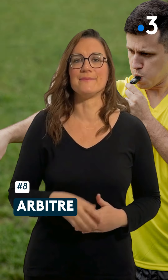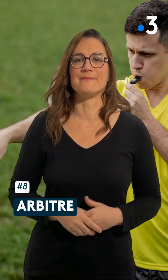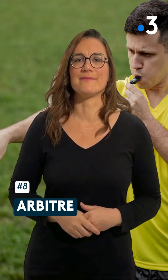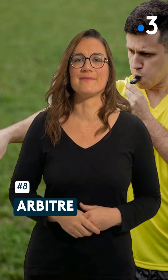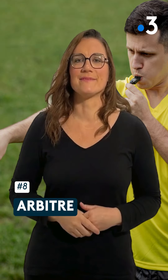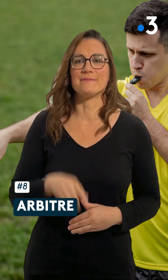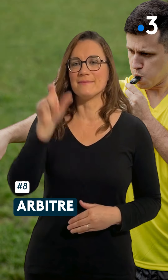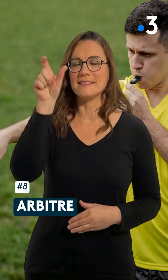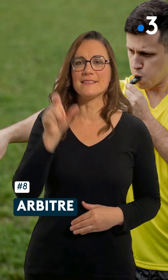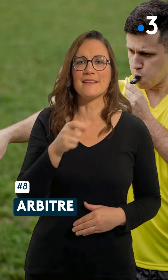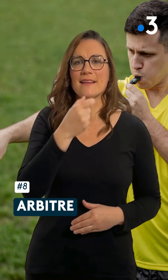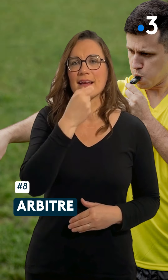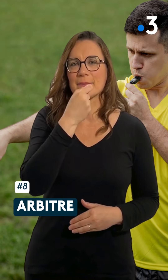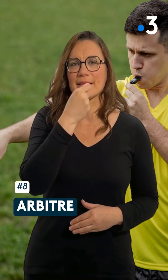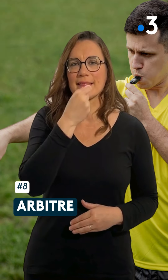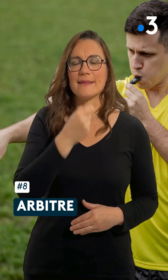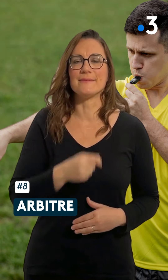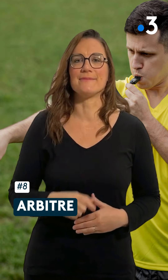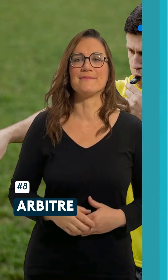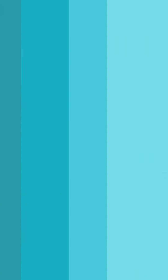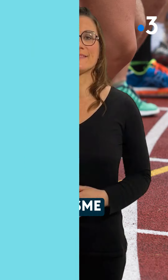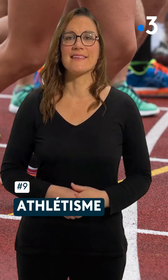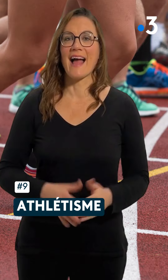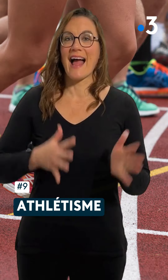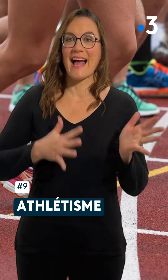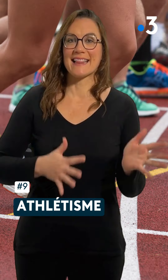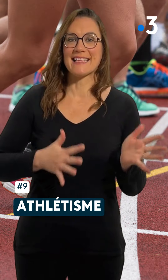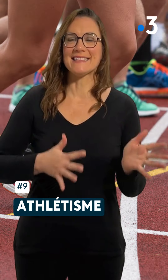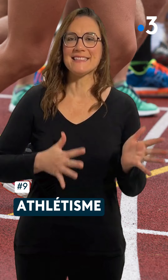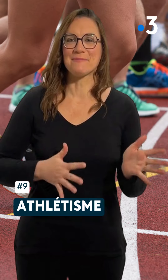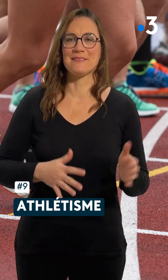Arbitre. Arbitre. Athlétisme.